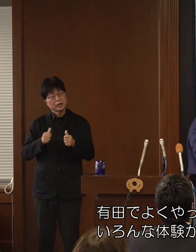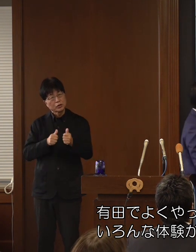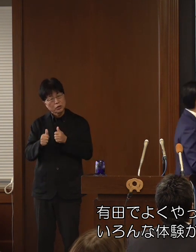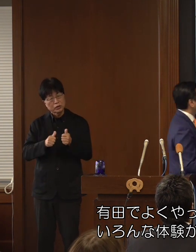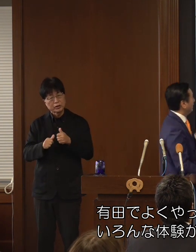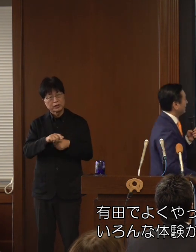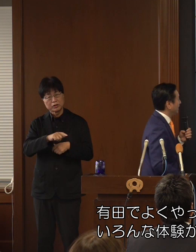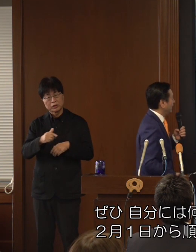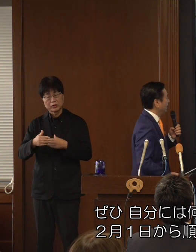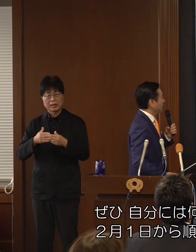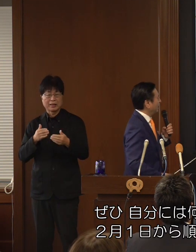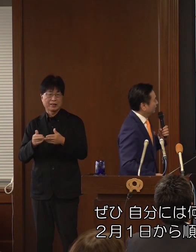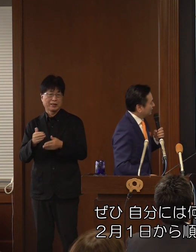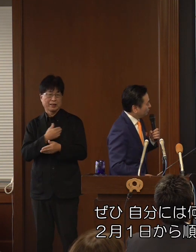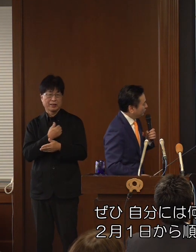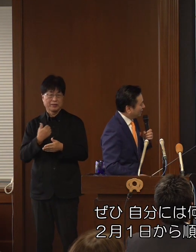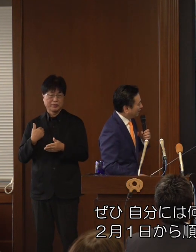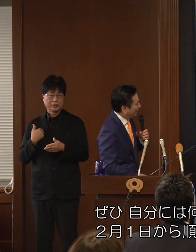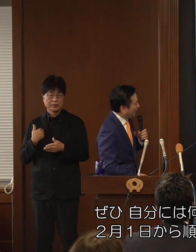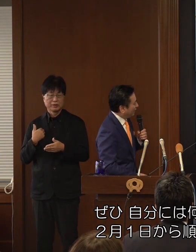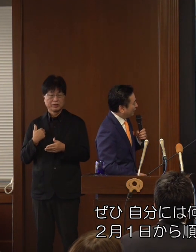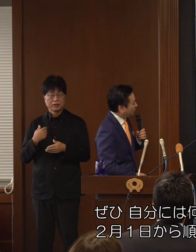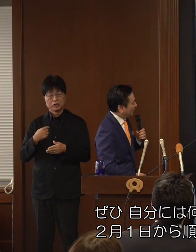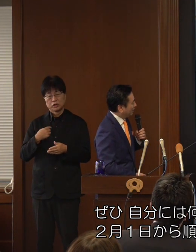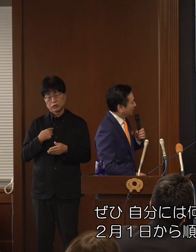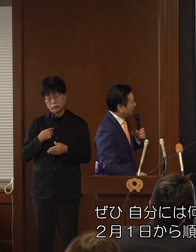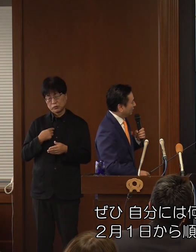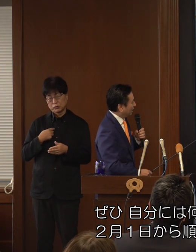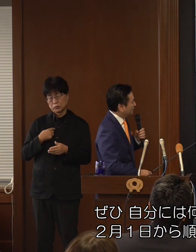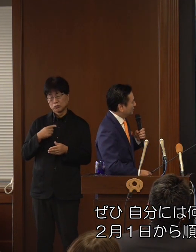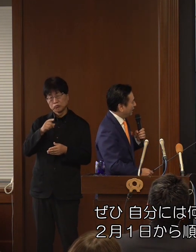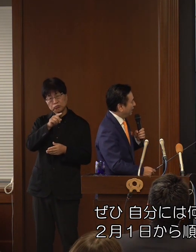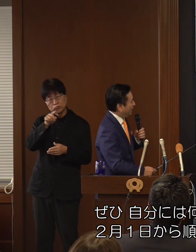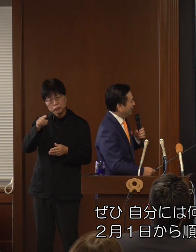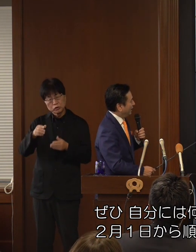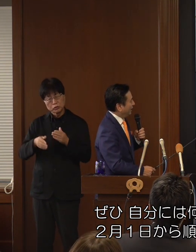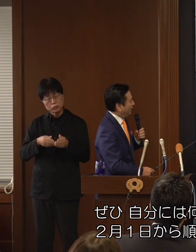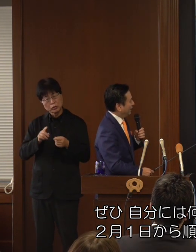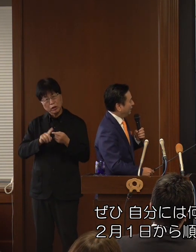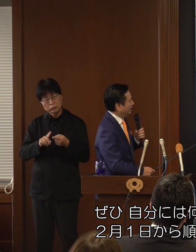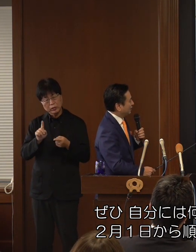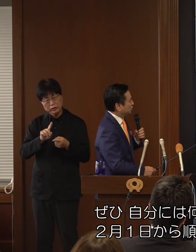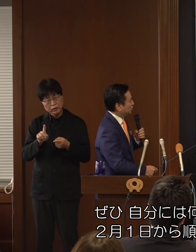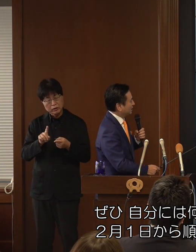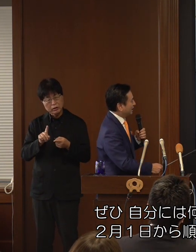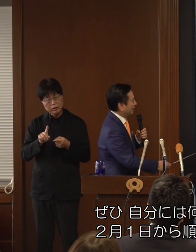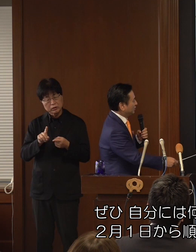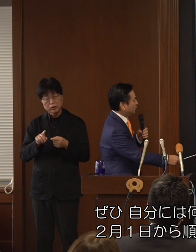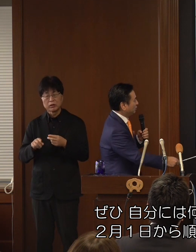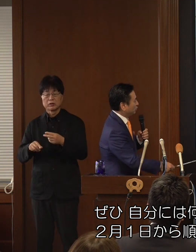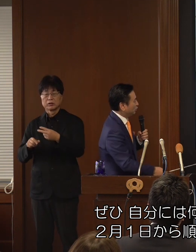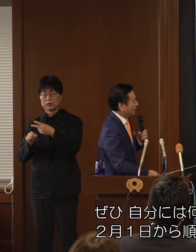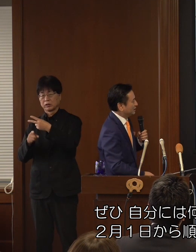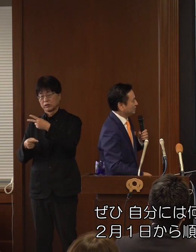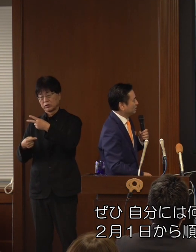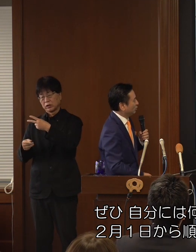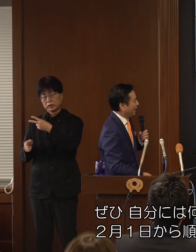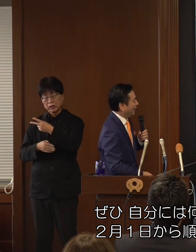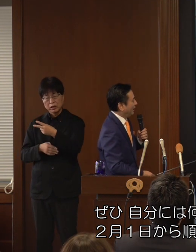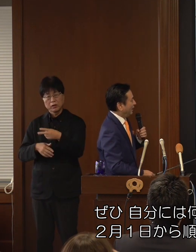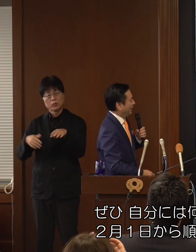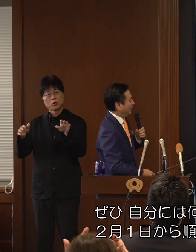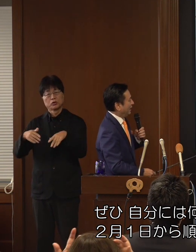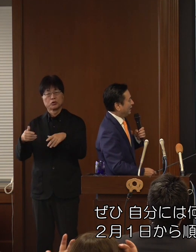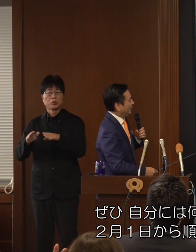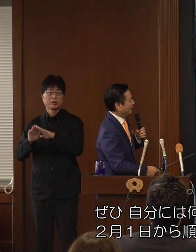験ができるので、ぜひ自分には何が合うかななんていう感じで、2月1日から順次募集を開始します